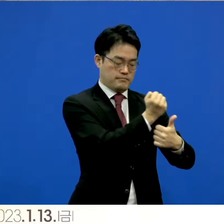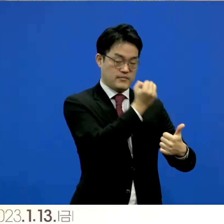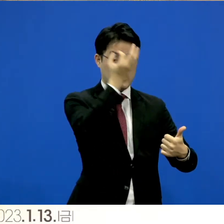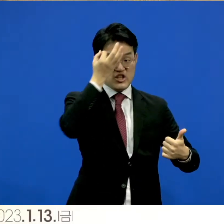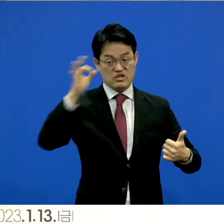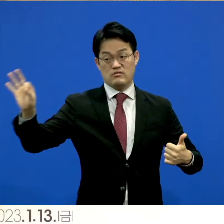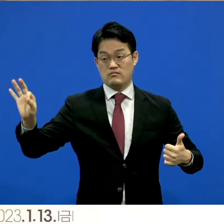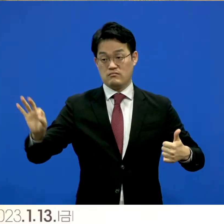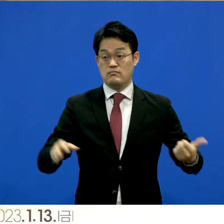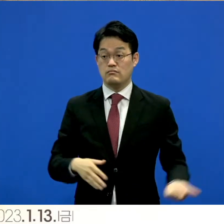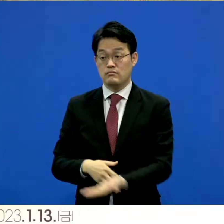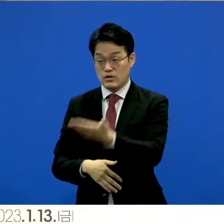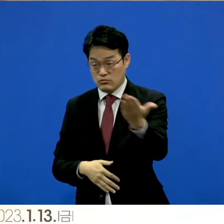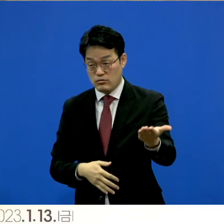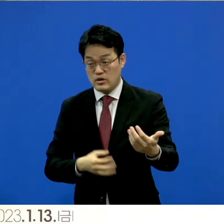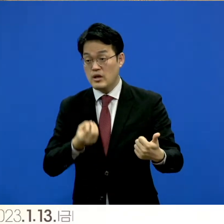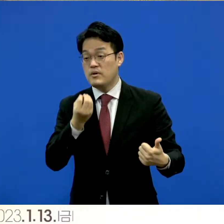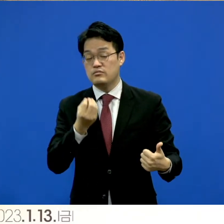아니고